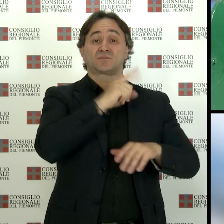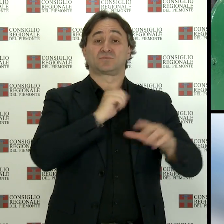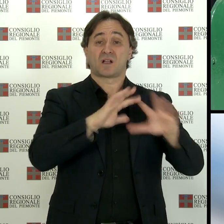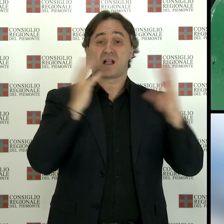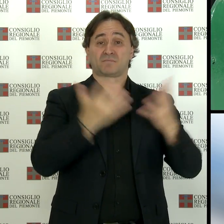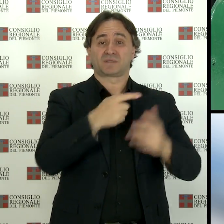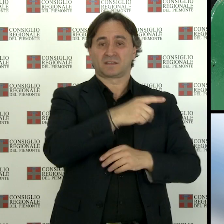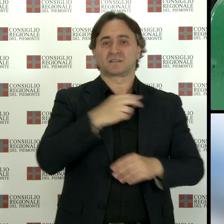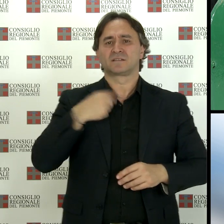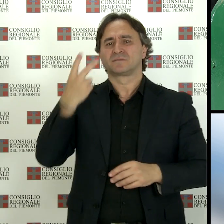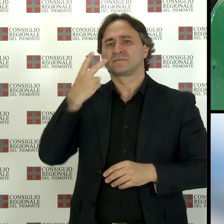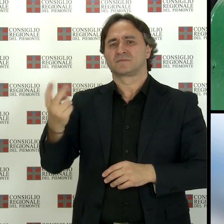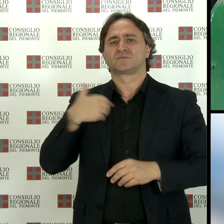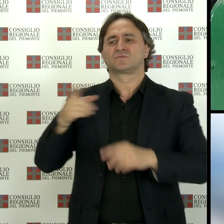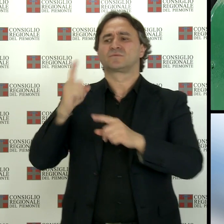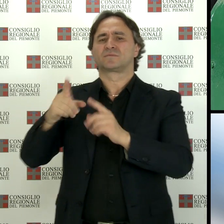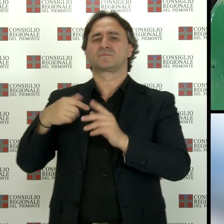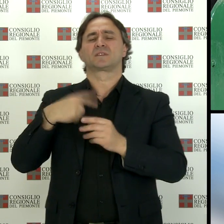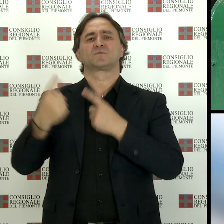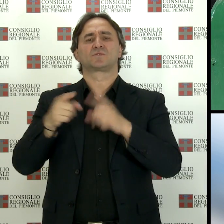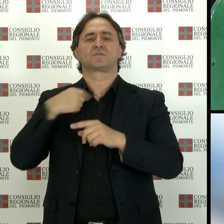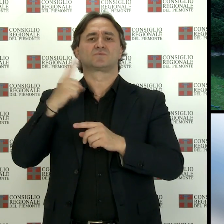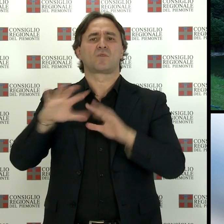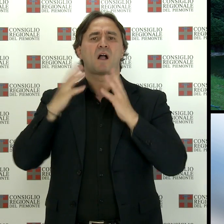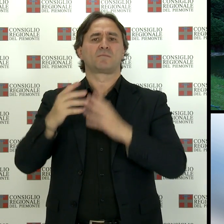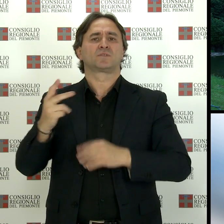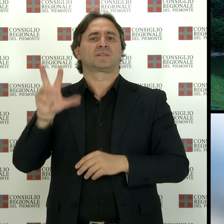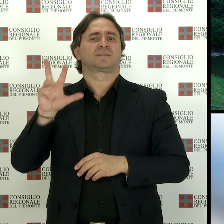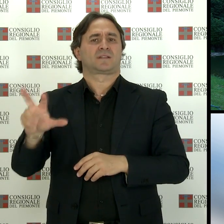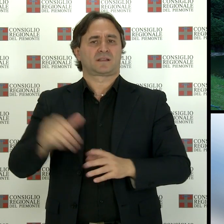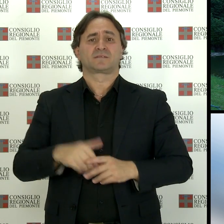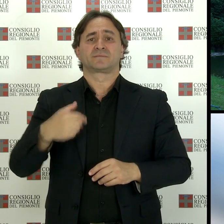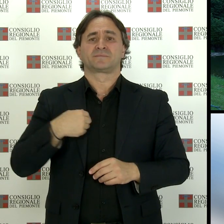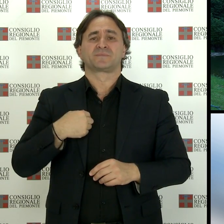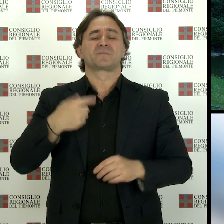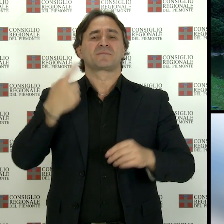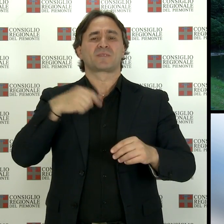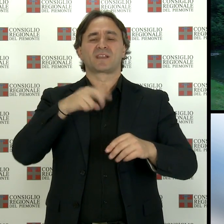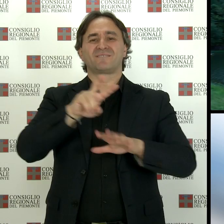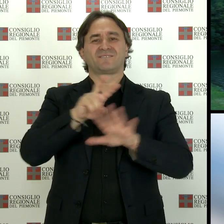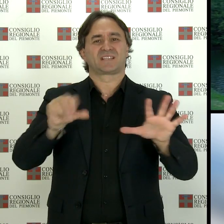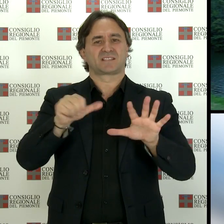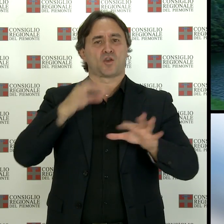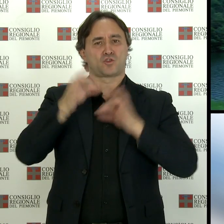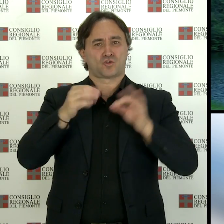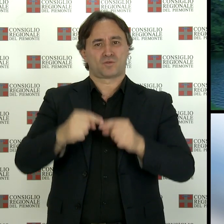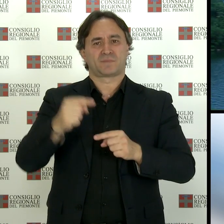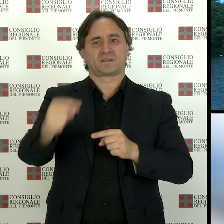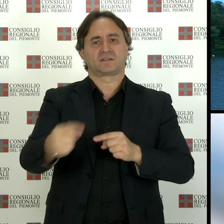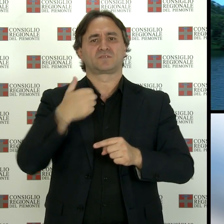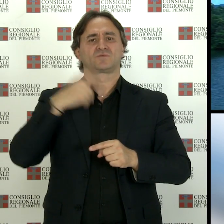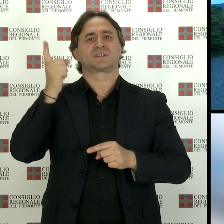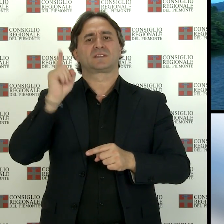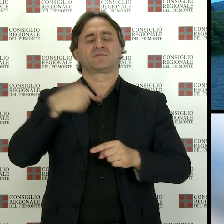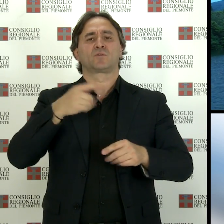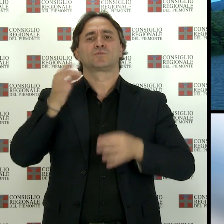comunicazione sull'autorità d'ambito 3, e in particolare sulla scadenza del termine 26 ottobre per costituirsi in giudizio in un